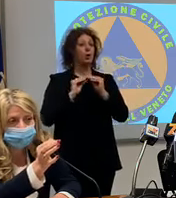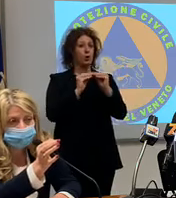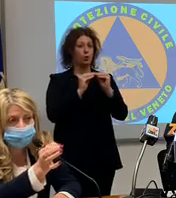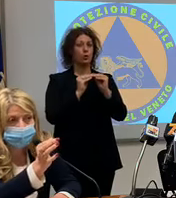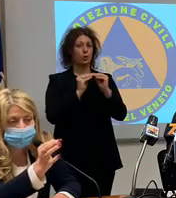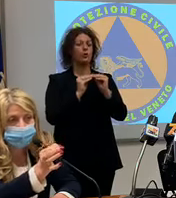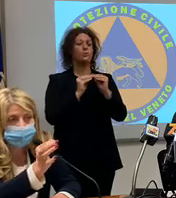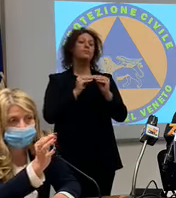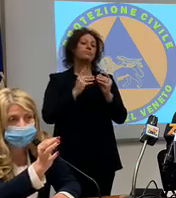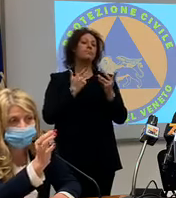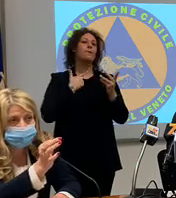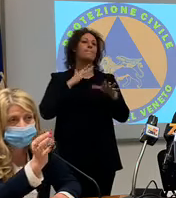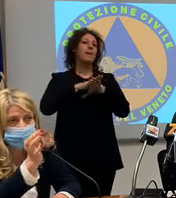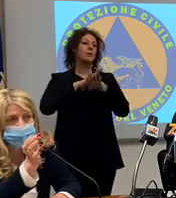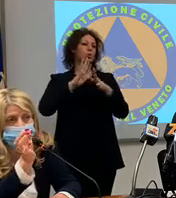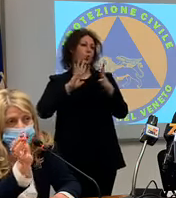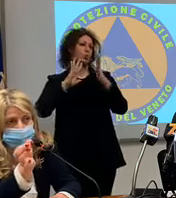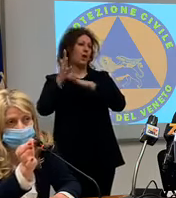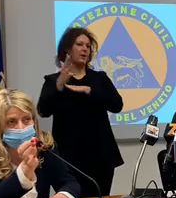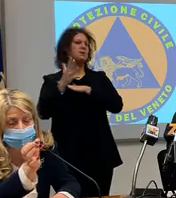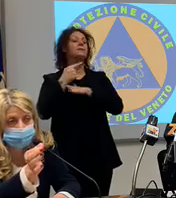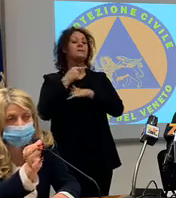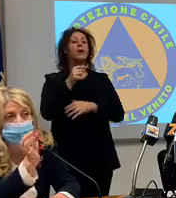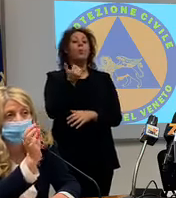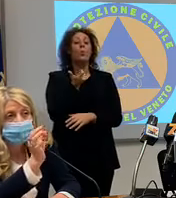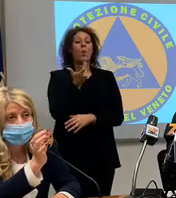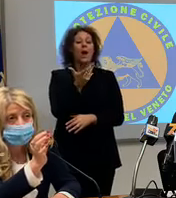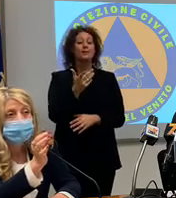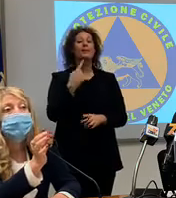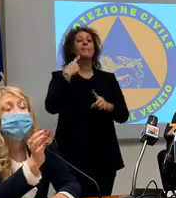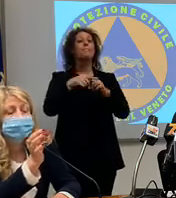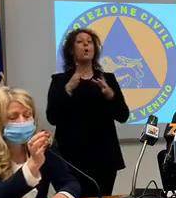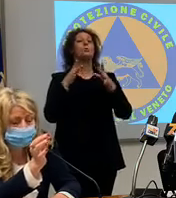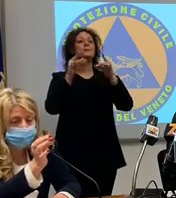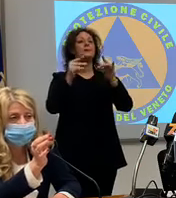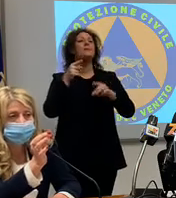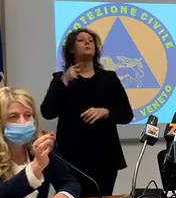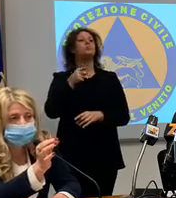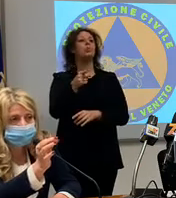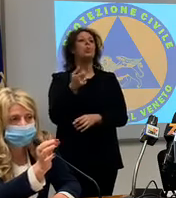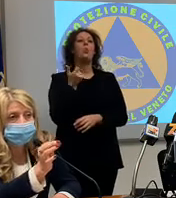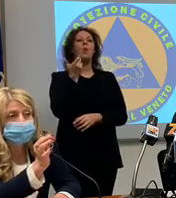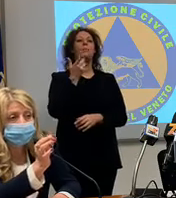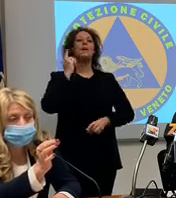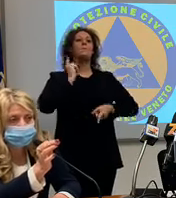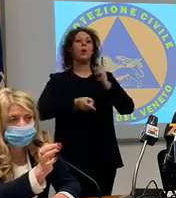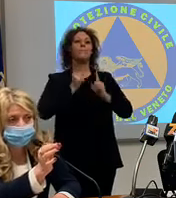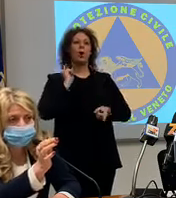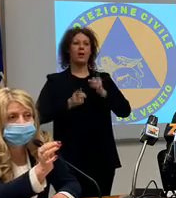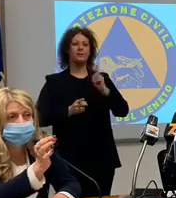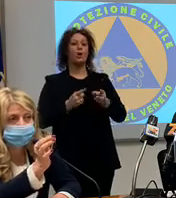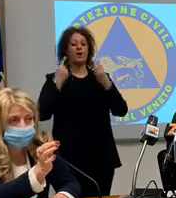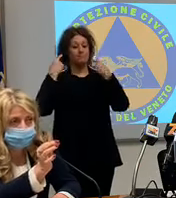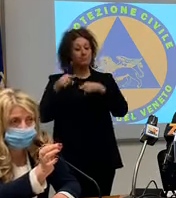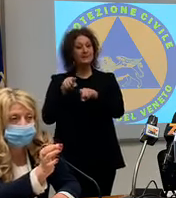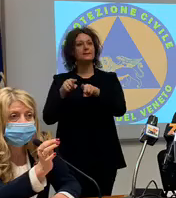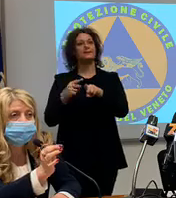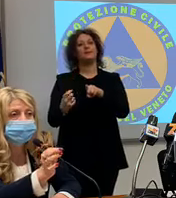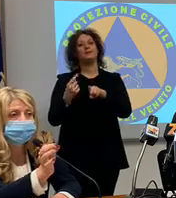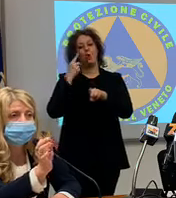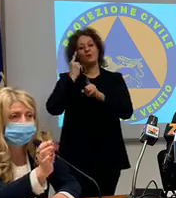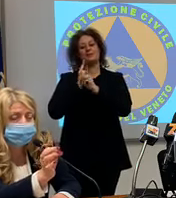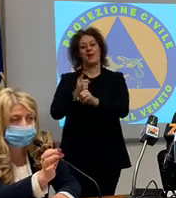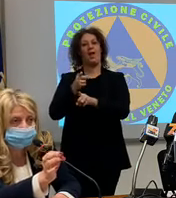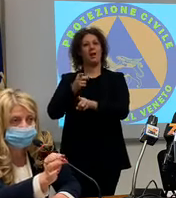un altro criterio che è quello dei positivi Rispetto alla popolazione dei 100.000 abitanti è quello l'indicatore